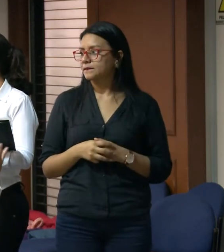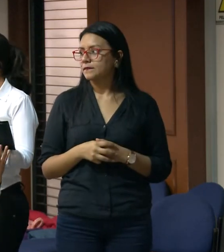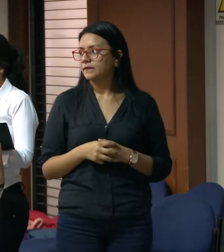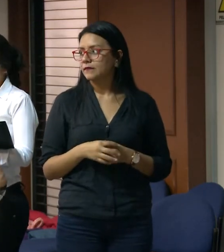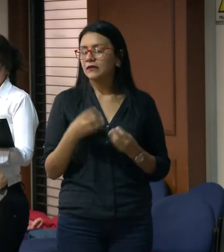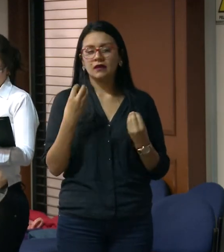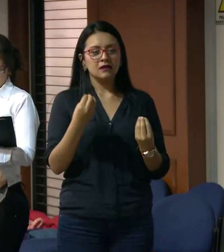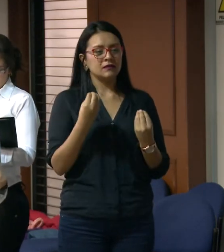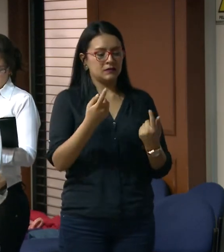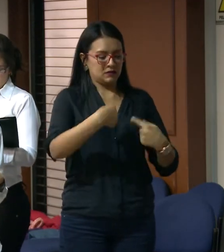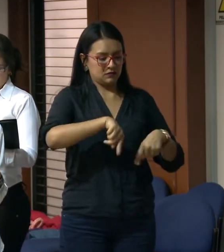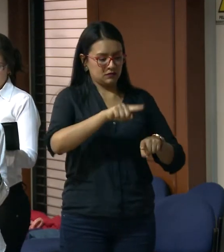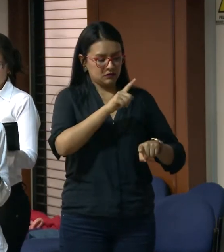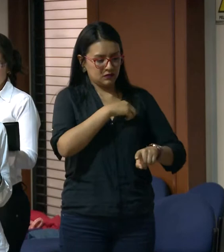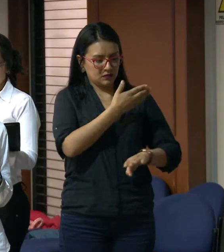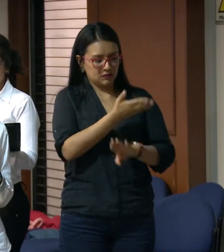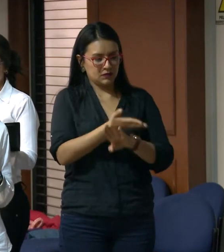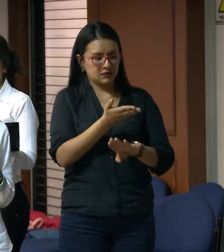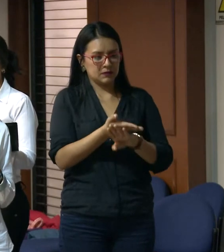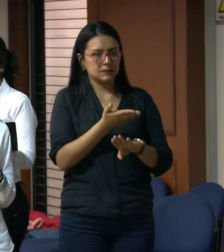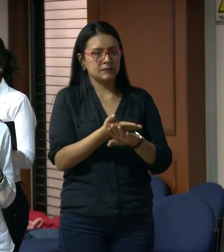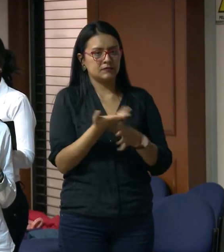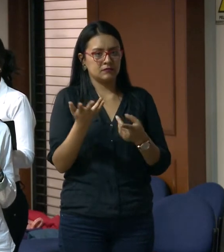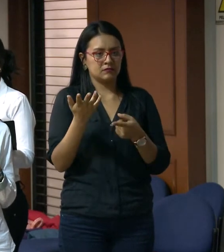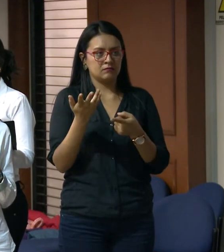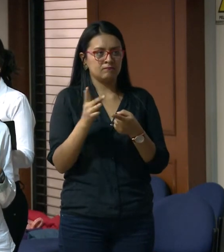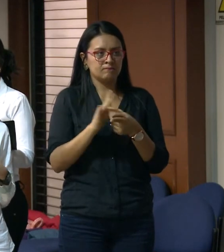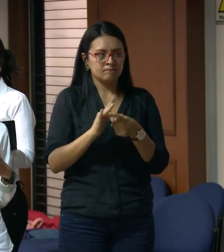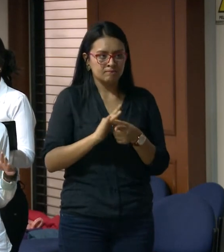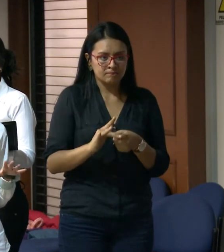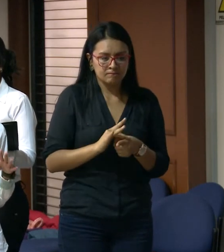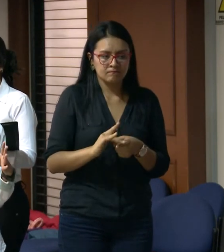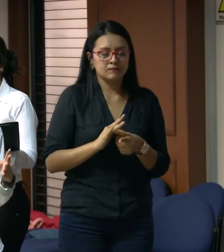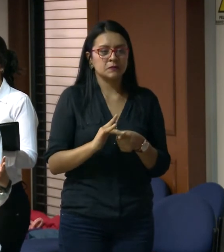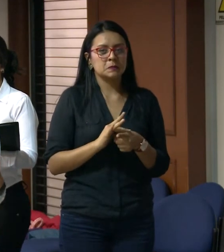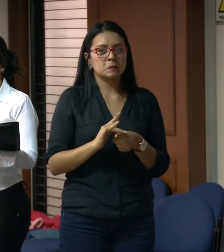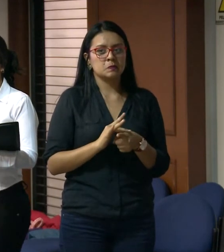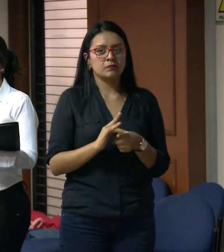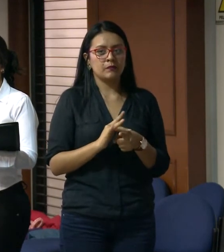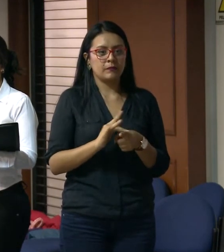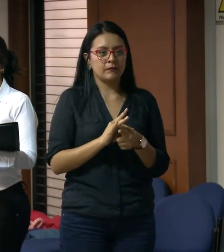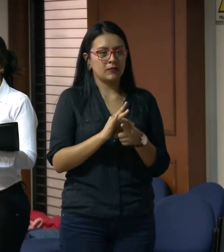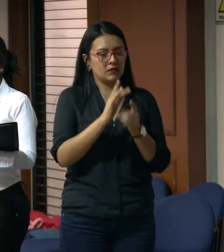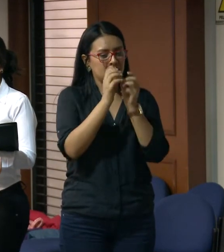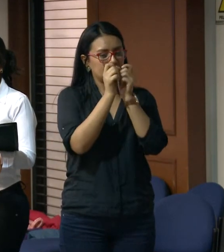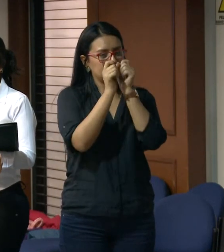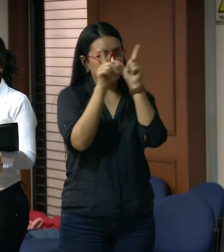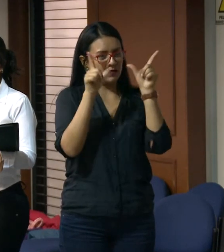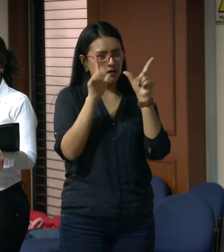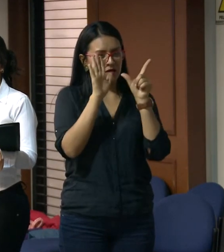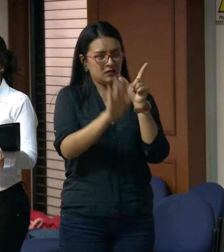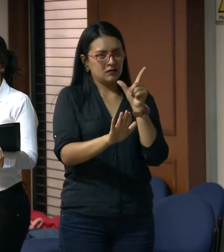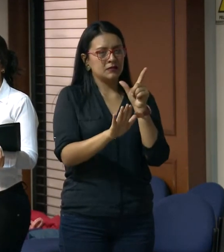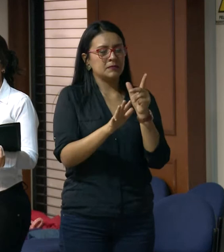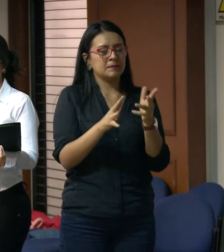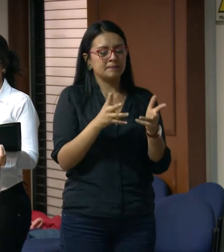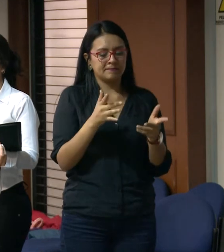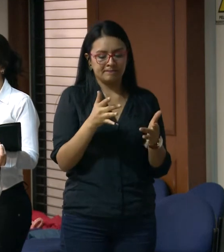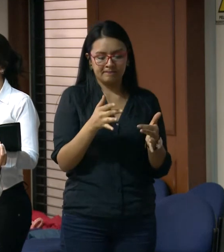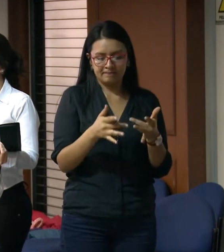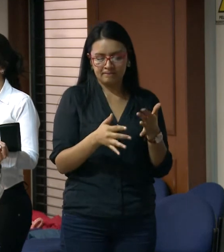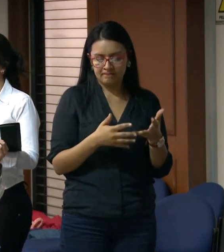Para el desarrollo de nuestra propuesta implementamos también este lenguaje desde la parte